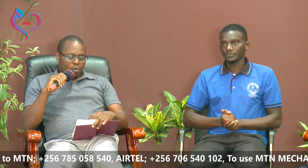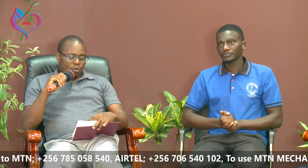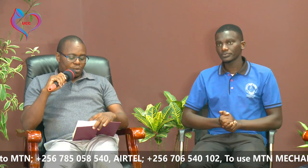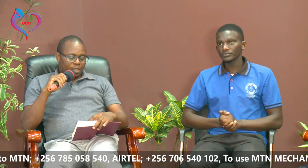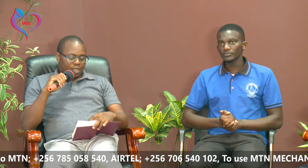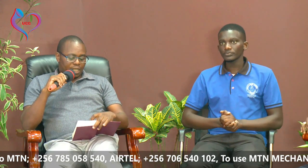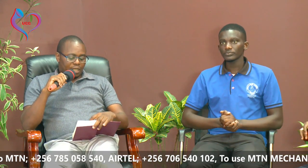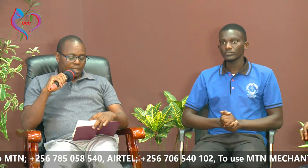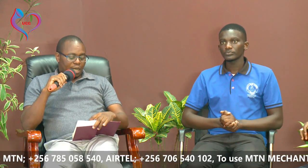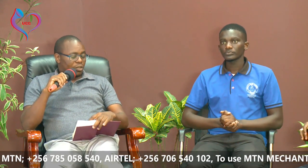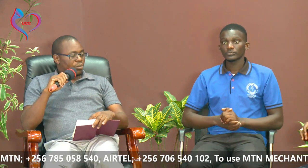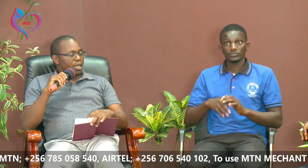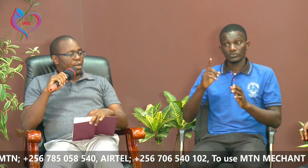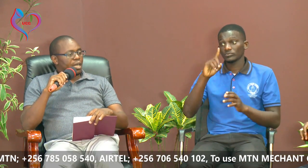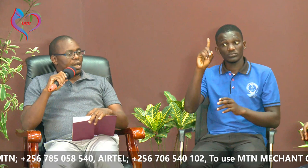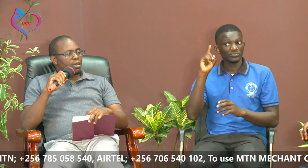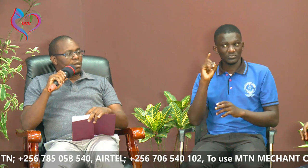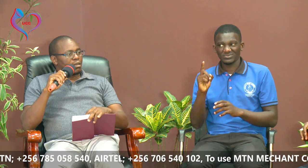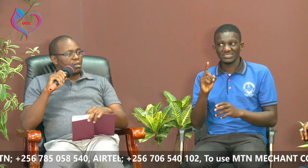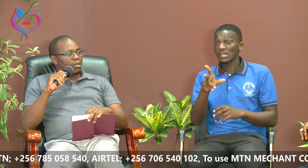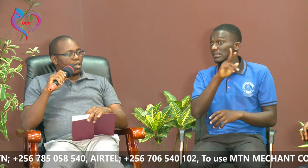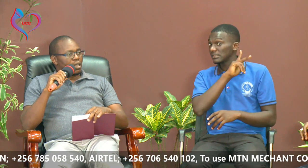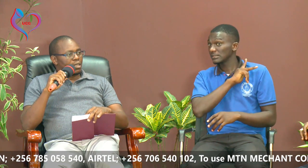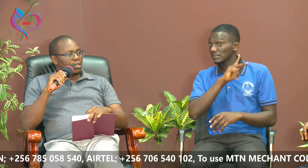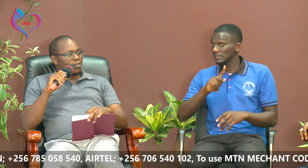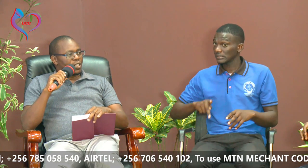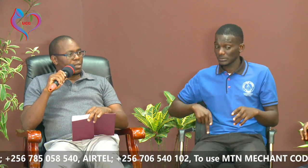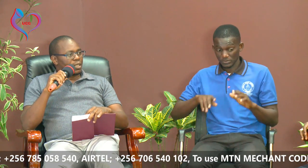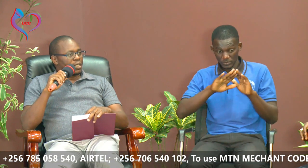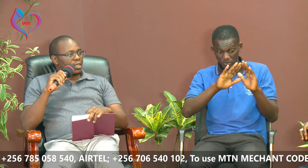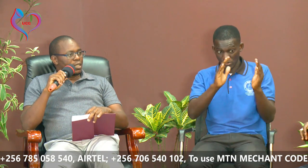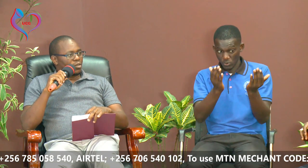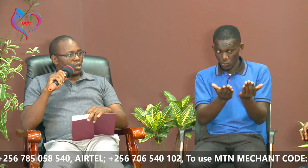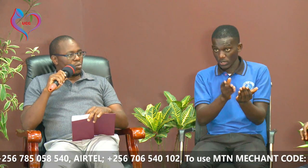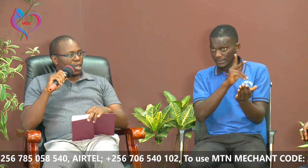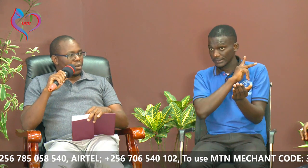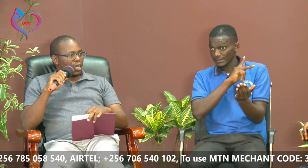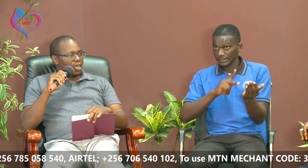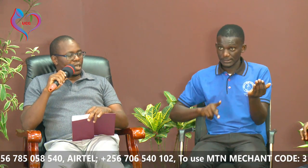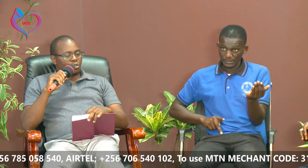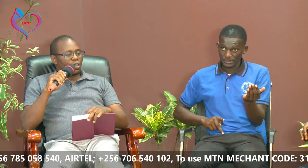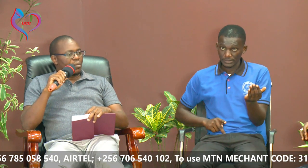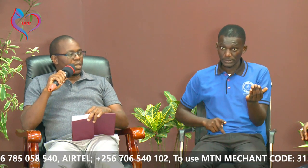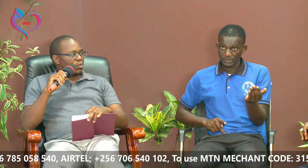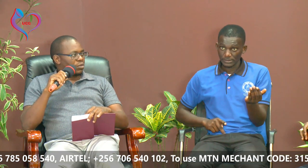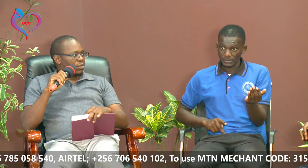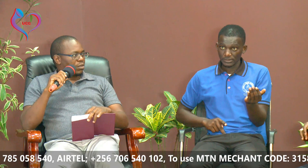omukulu abuuzizza nti obwakabaka phrase ebadde yogera ku bwakabaka Katonda abirimu